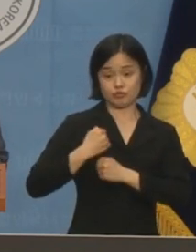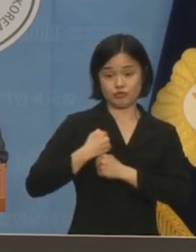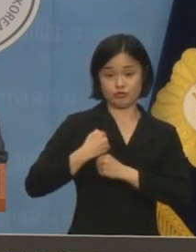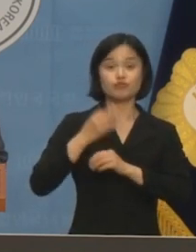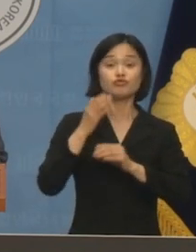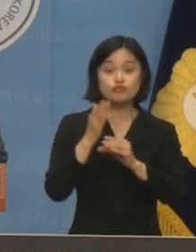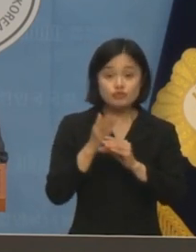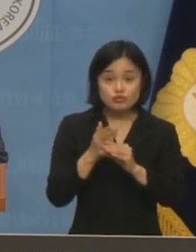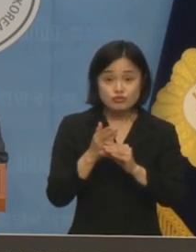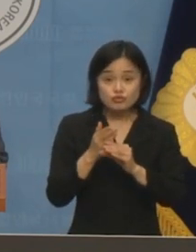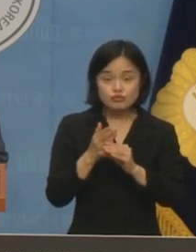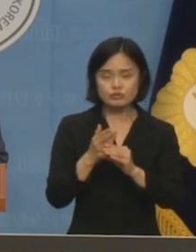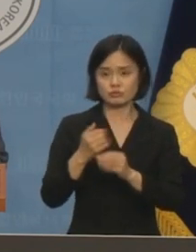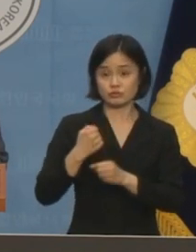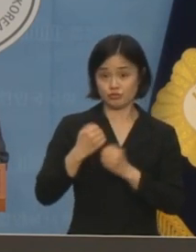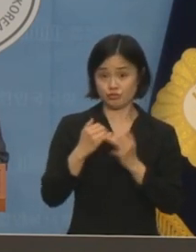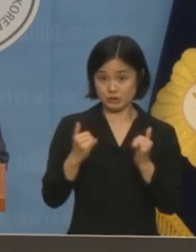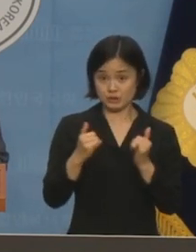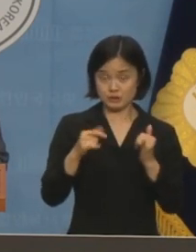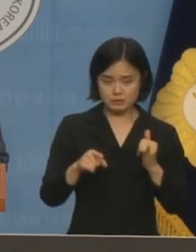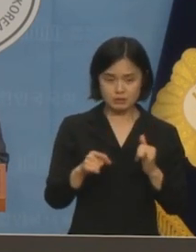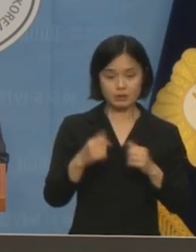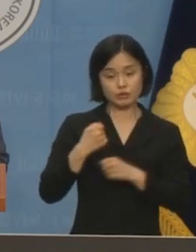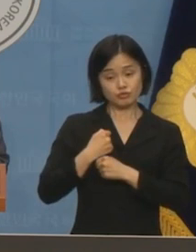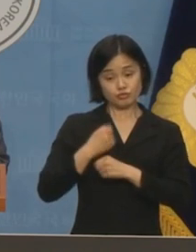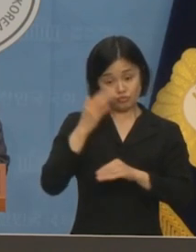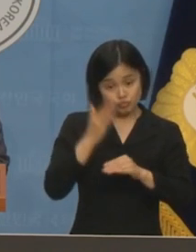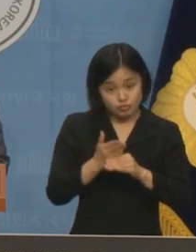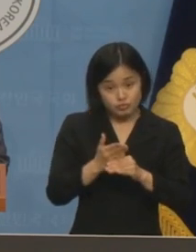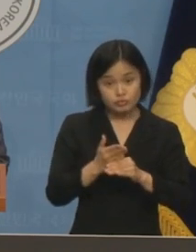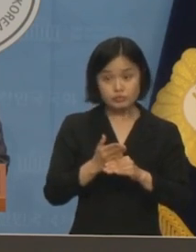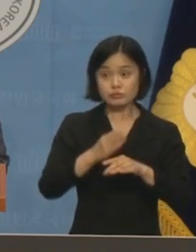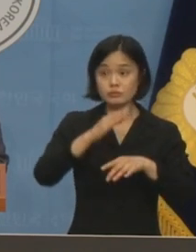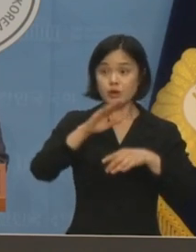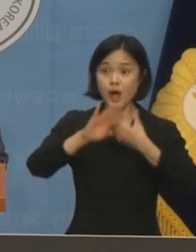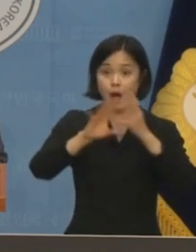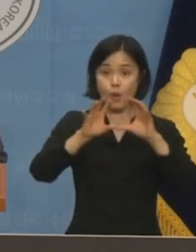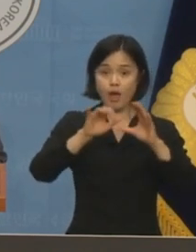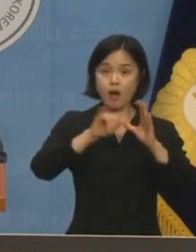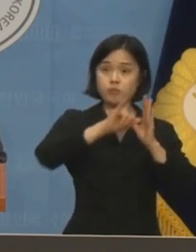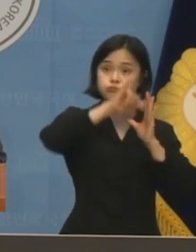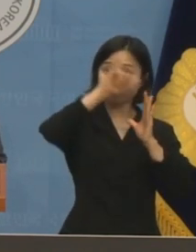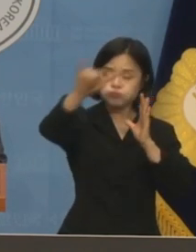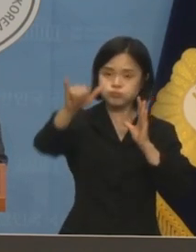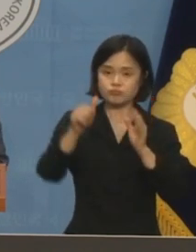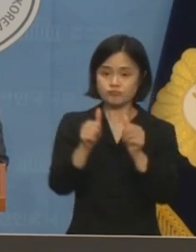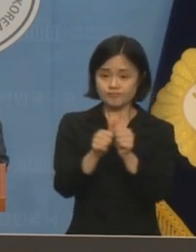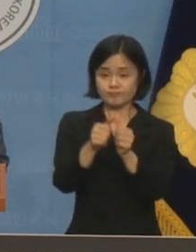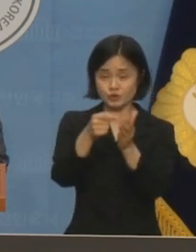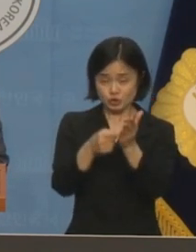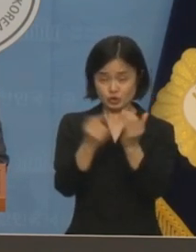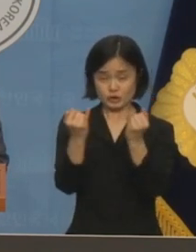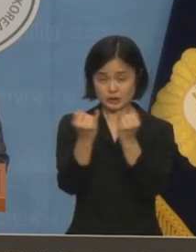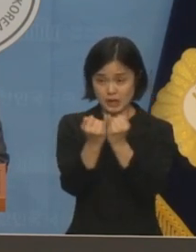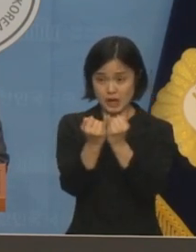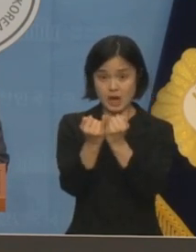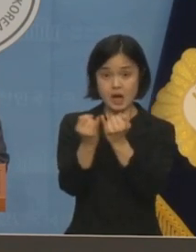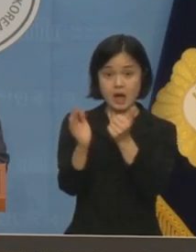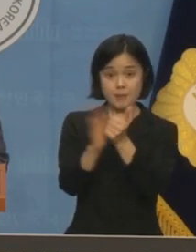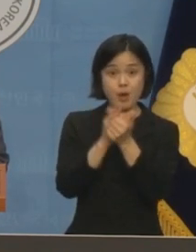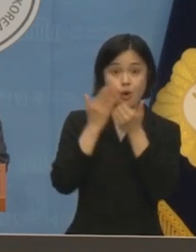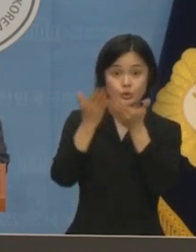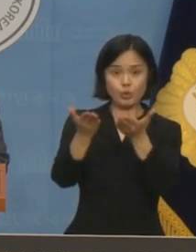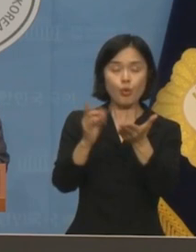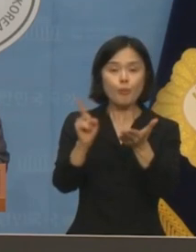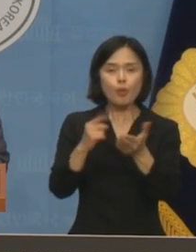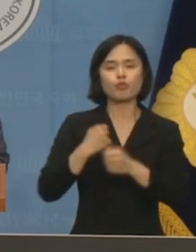군인이 해외에 나가 성전환 수술을 받을 수 있도록 허락해 줬다는 점이다. 고 변의수 전